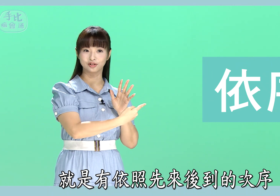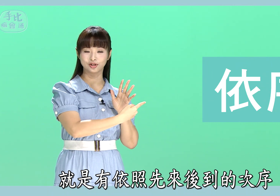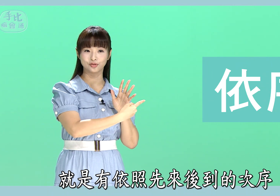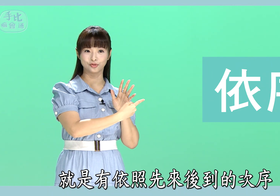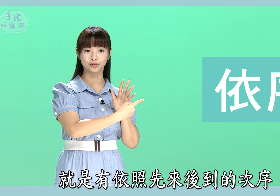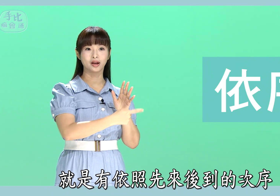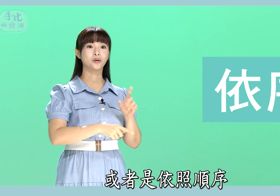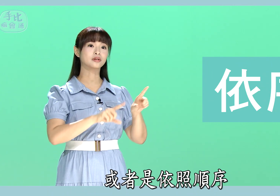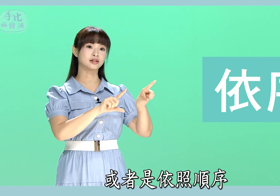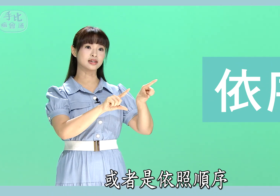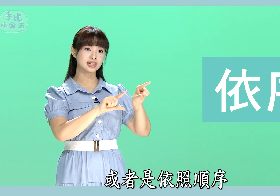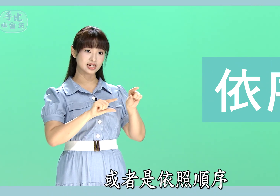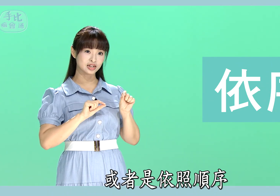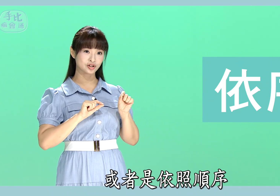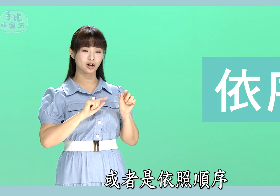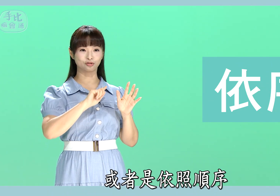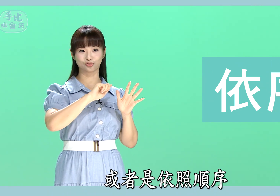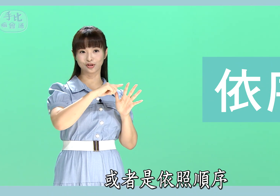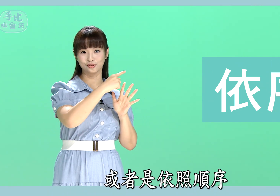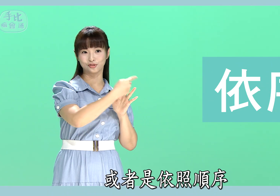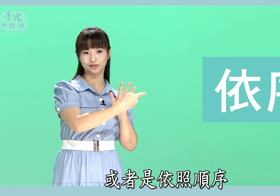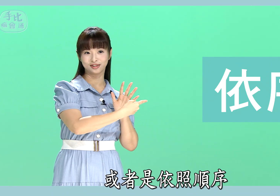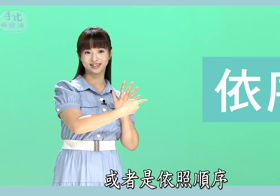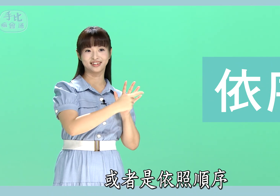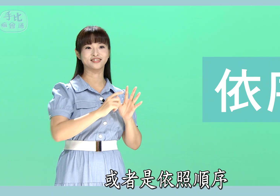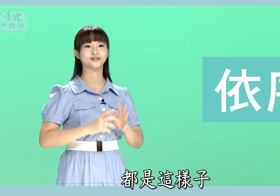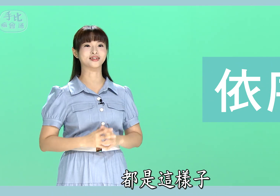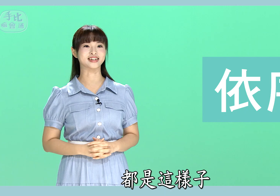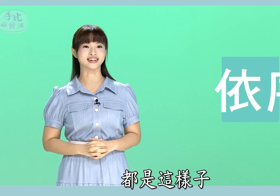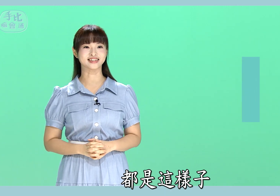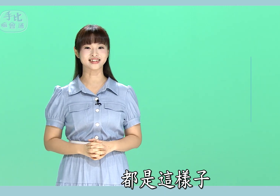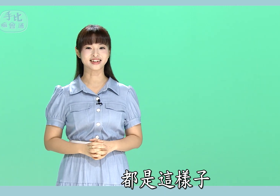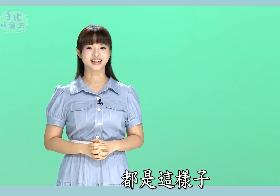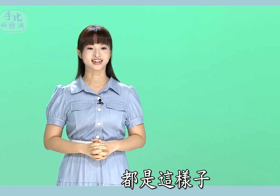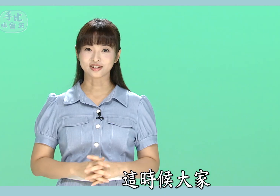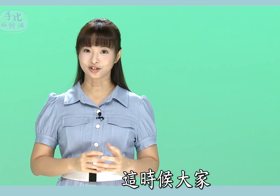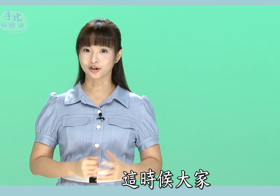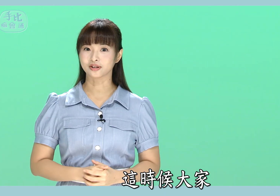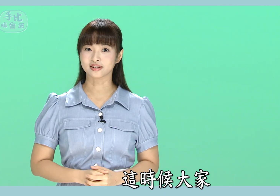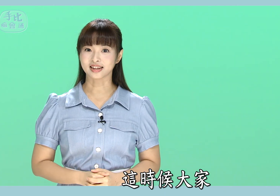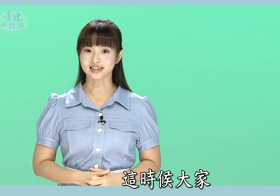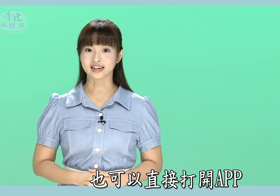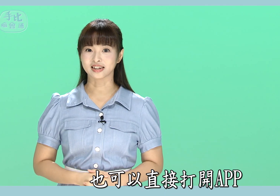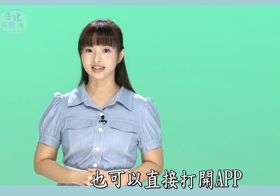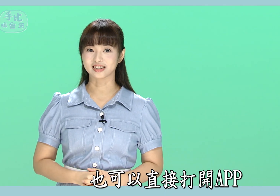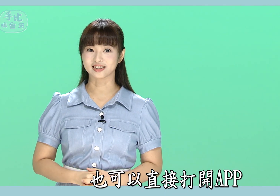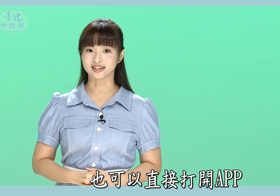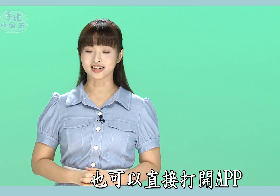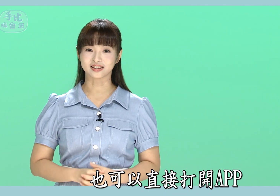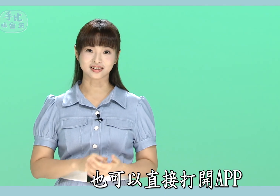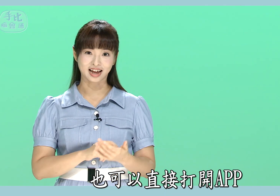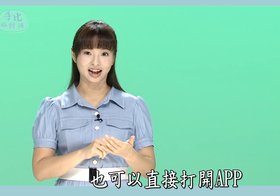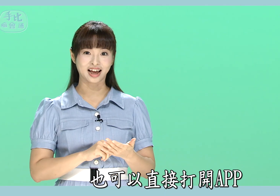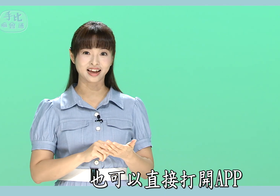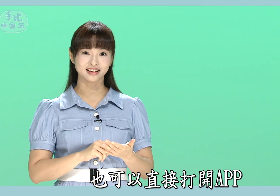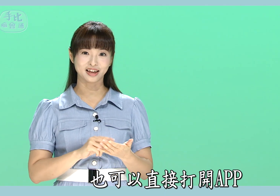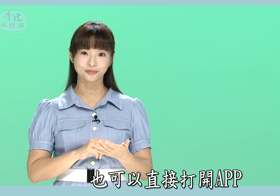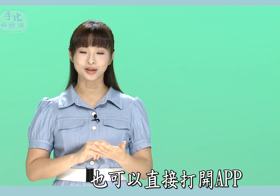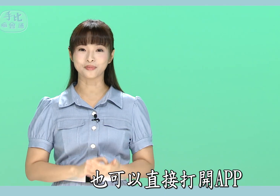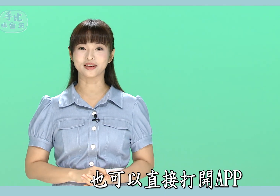次序，或者是依照顺序，都是这样子。这时候呢，大家也可以直接呢打开 APP， 就